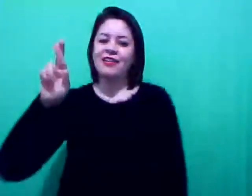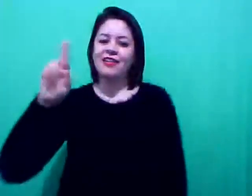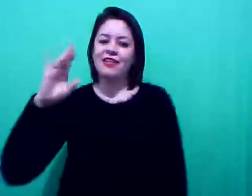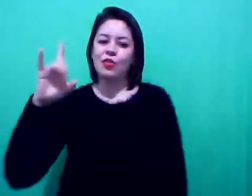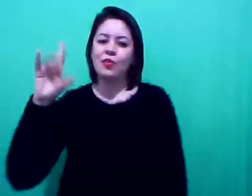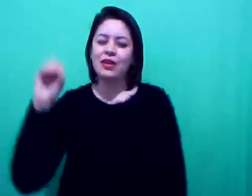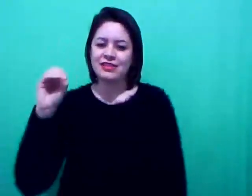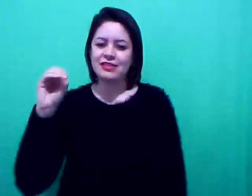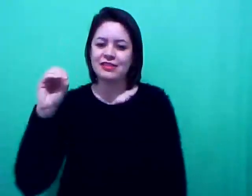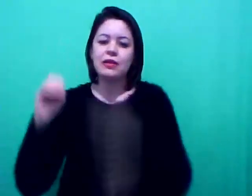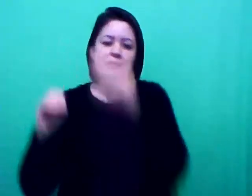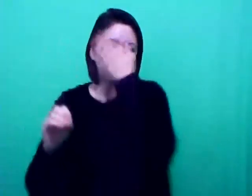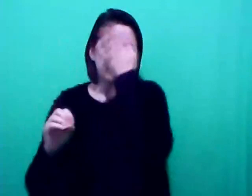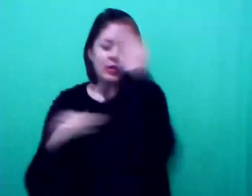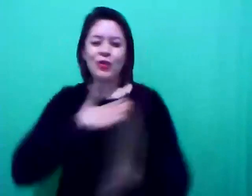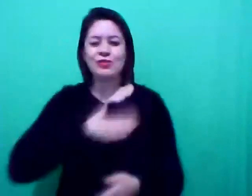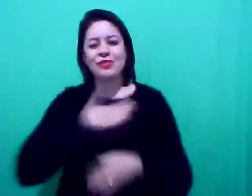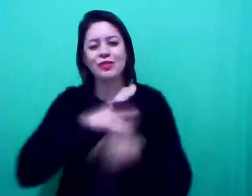O Marcelo.